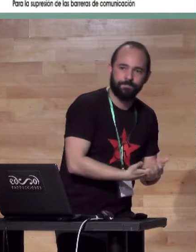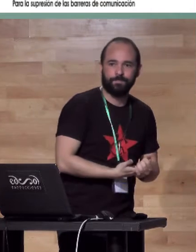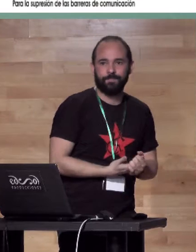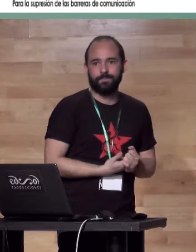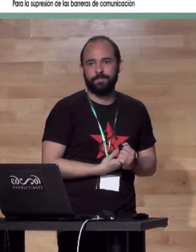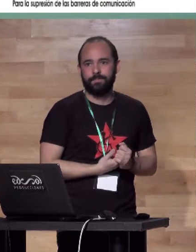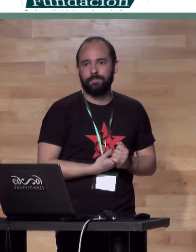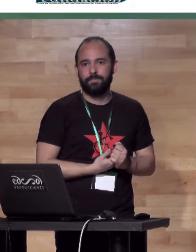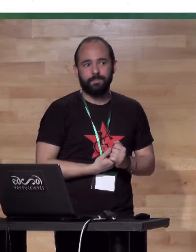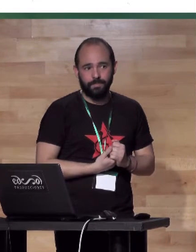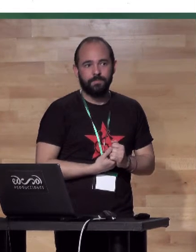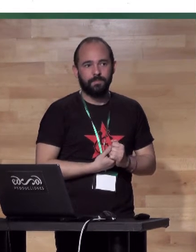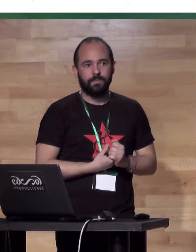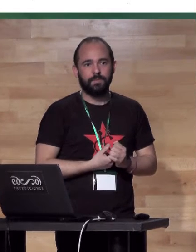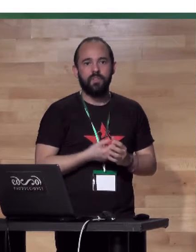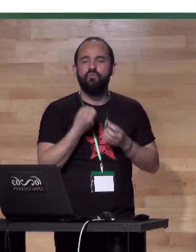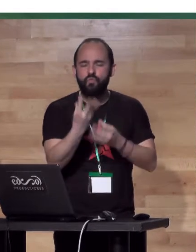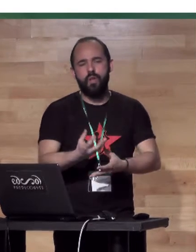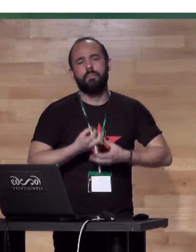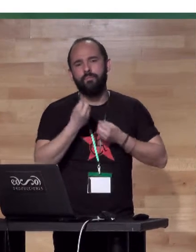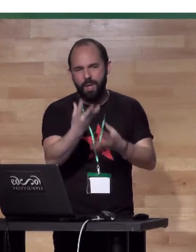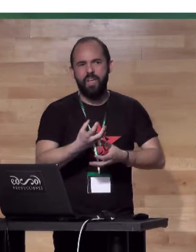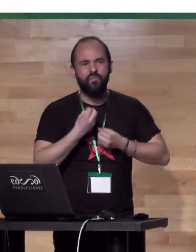Si no, puede que se haga aburrido.